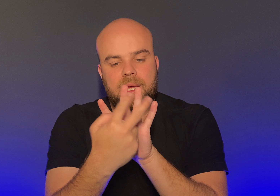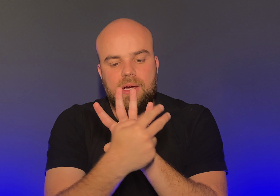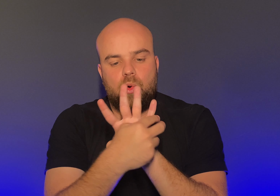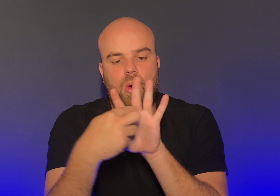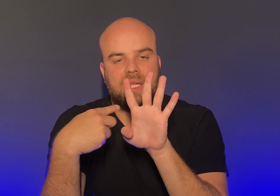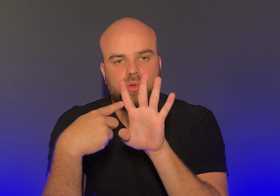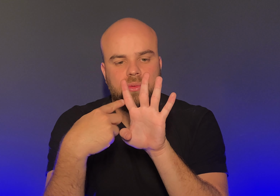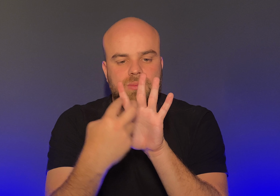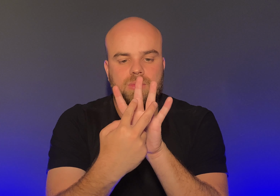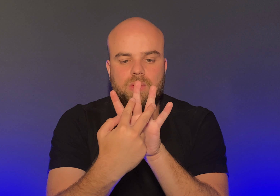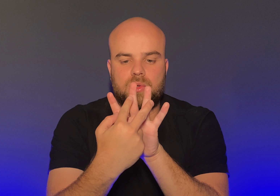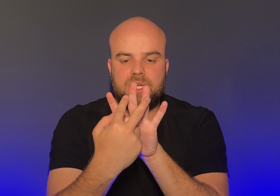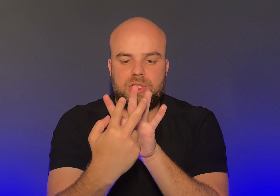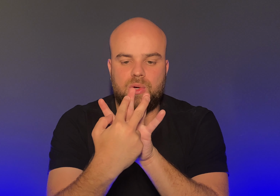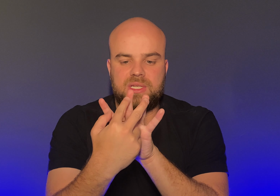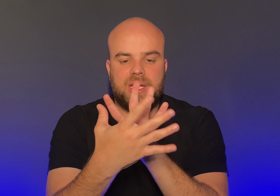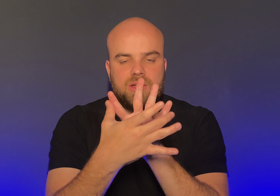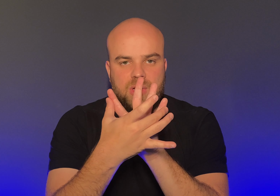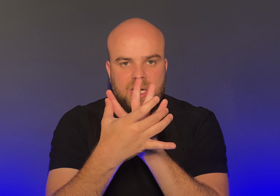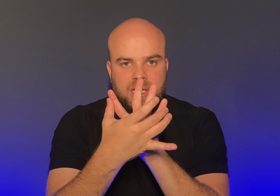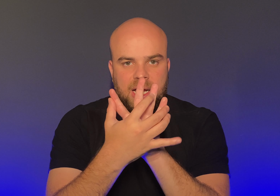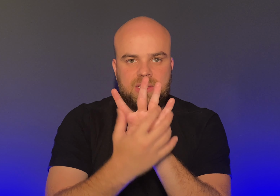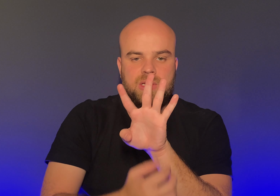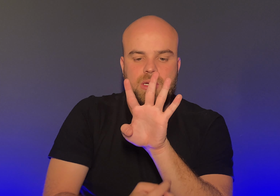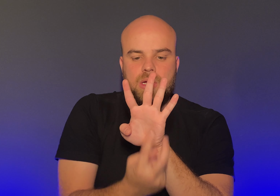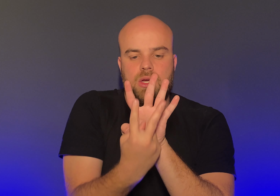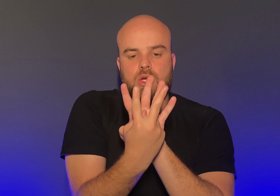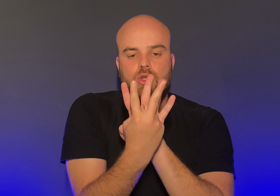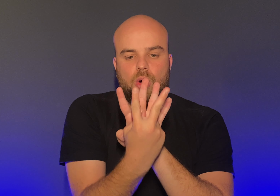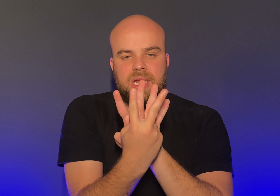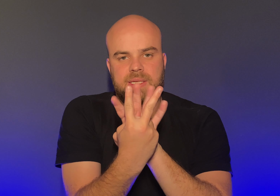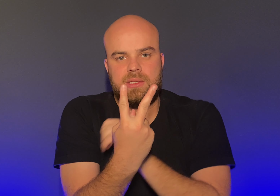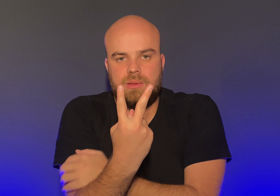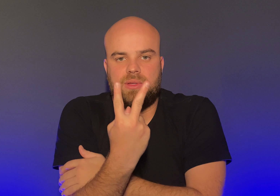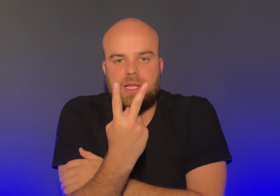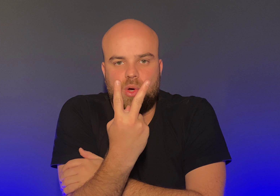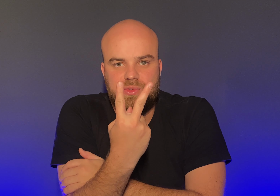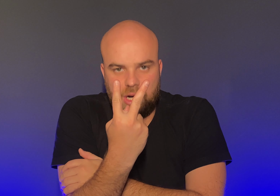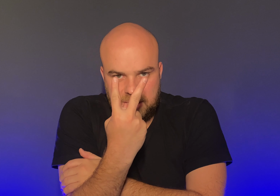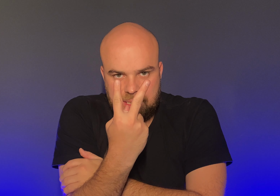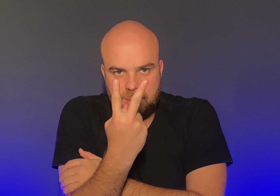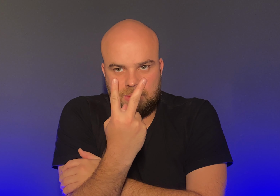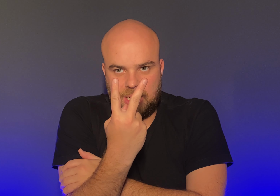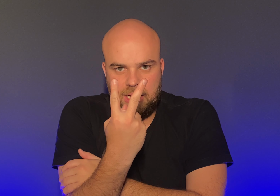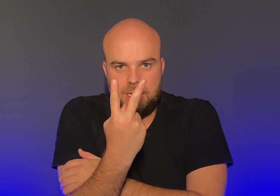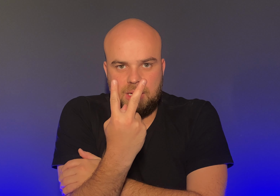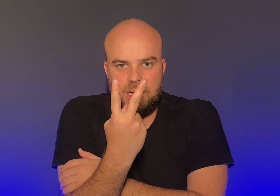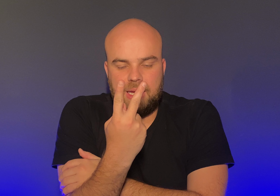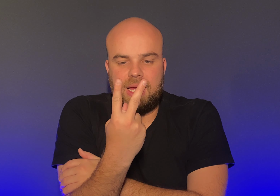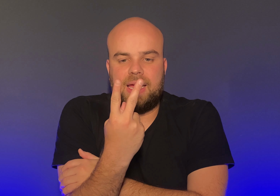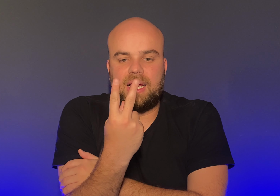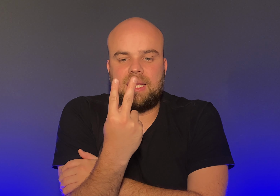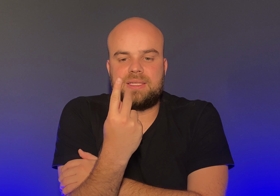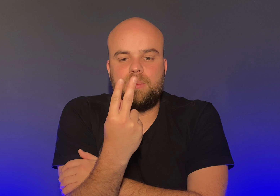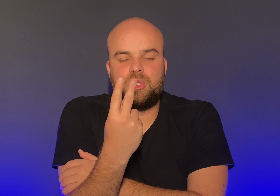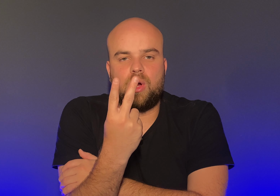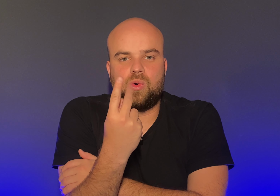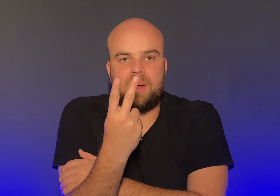quatro ou seja dois zagueiros dois laterais dois tem dois volantes tá E aí aqui sempre joga